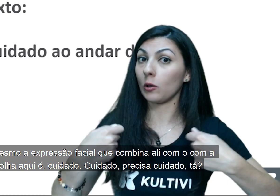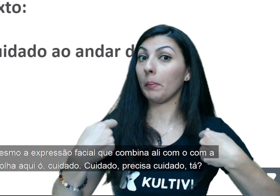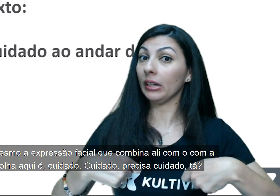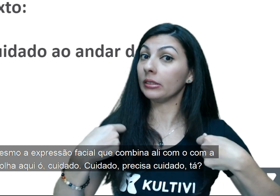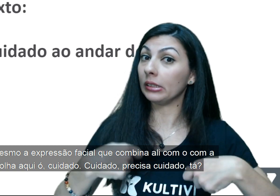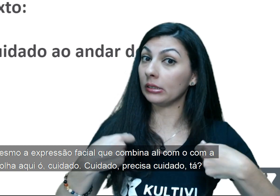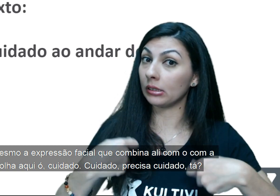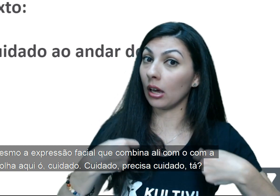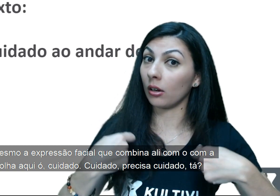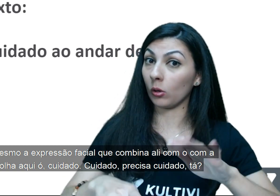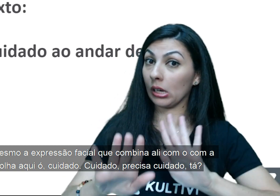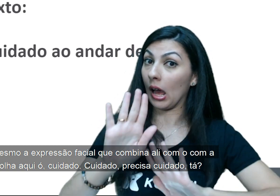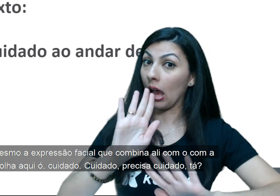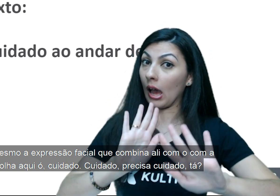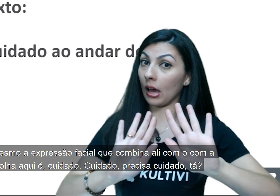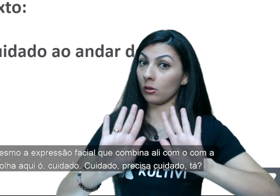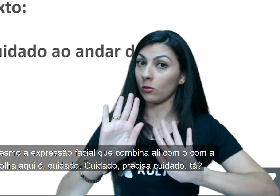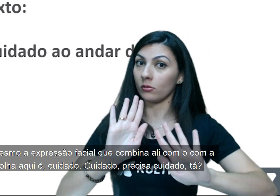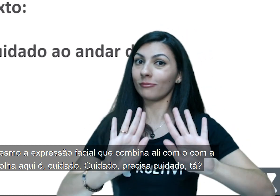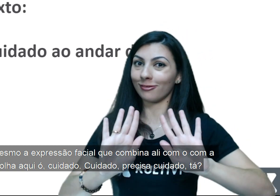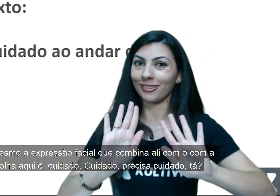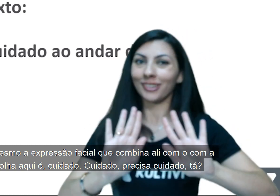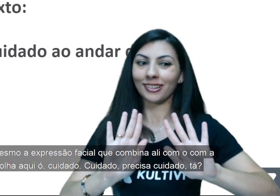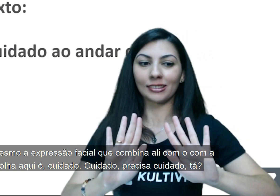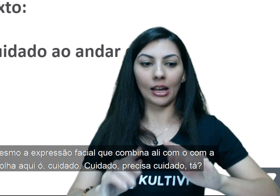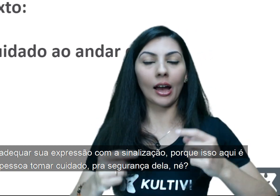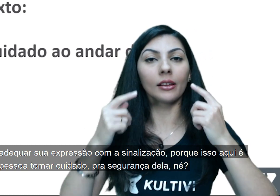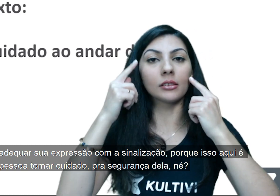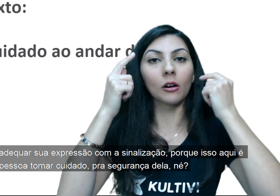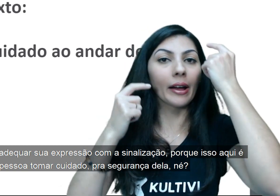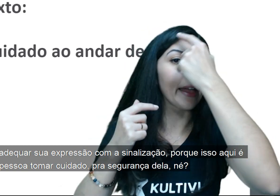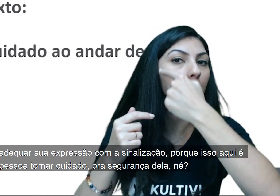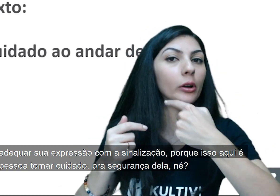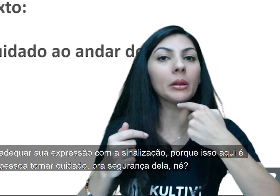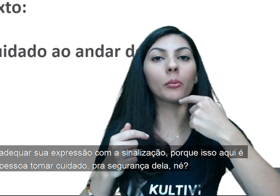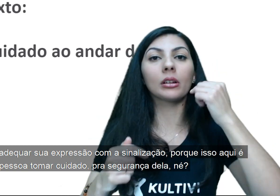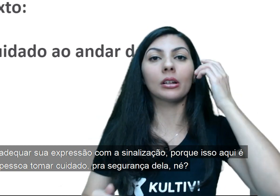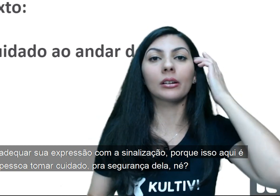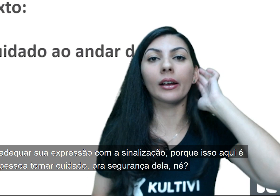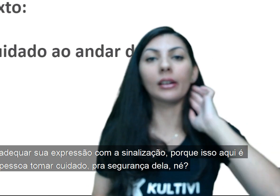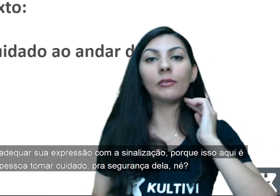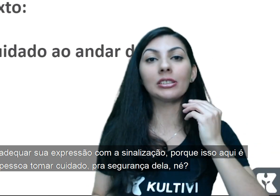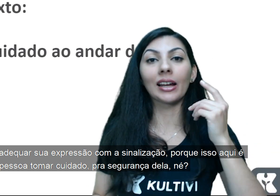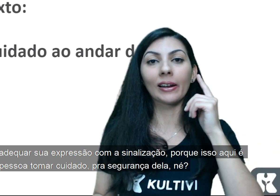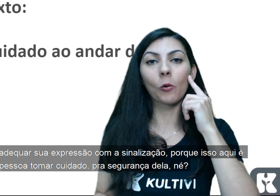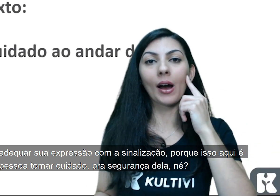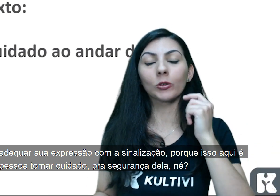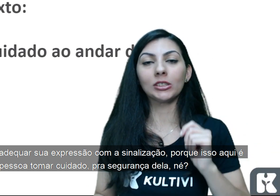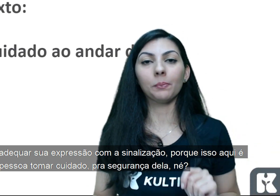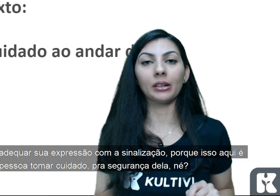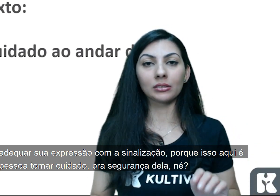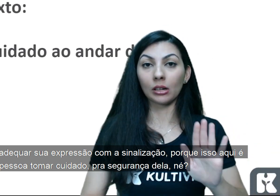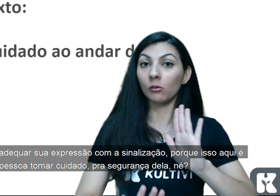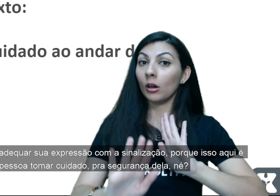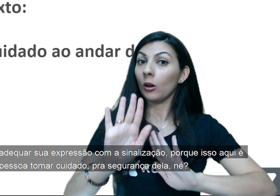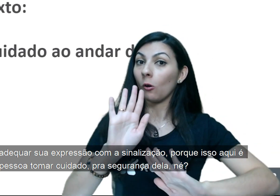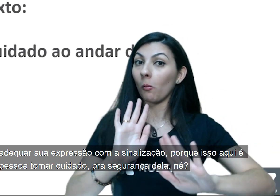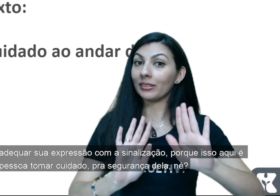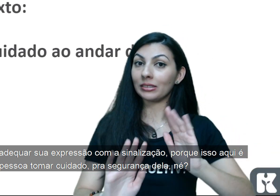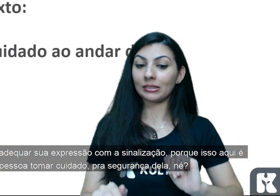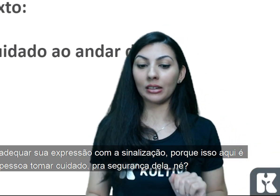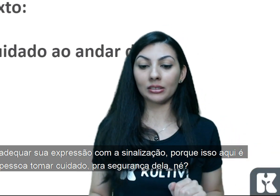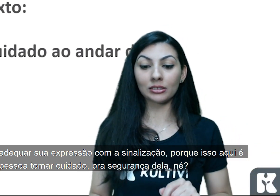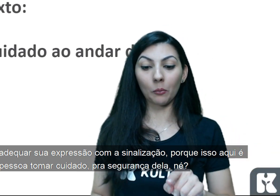Cuidado precisa. Cuidado. Tá? Então, é muito importante aqui você adequar a sua expressão